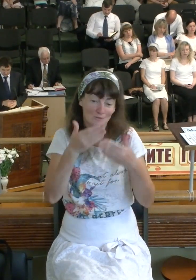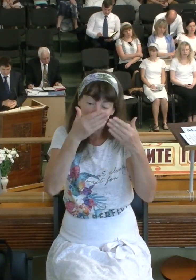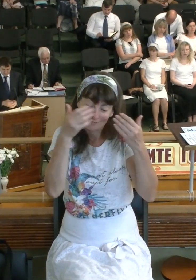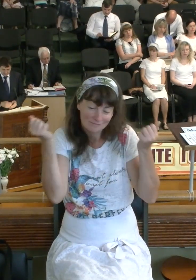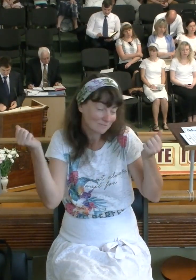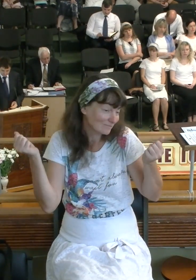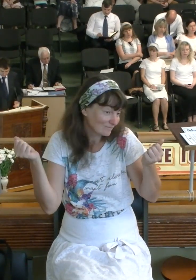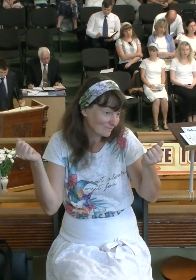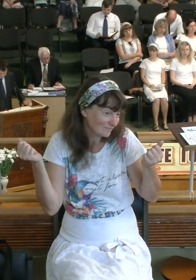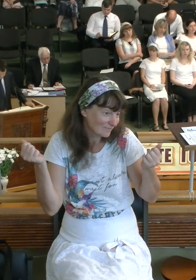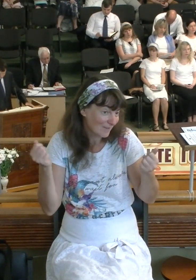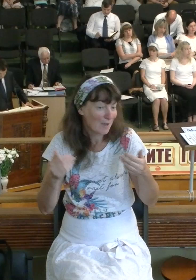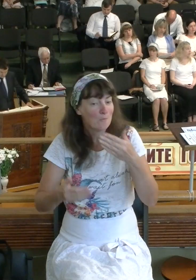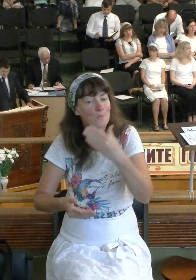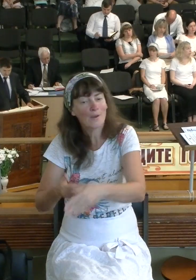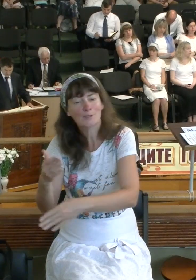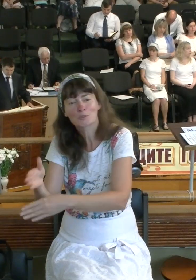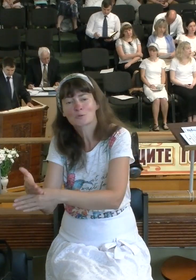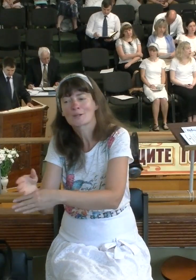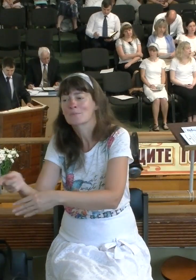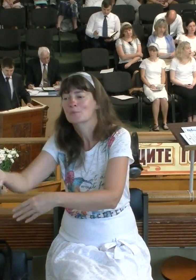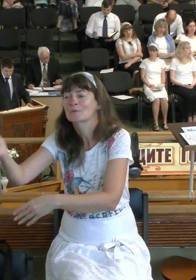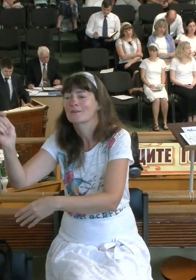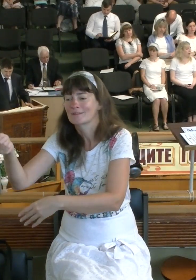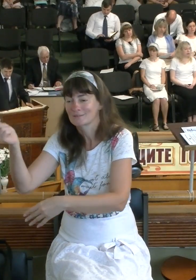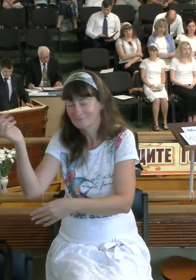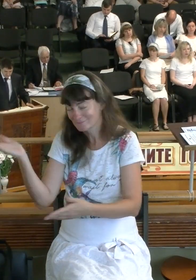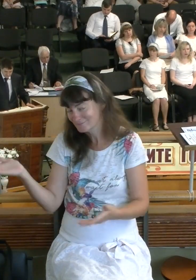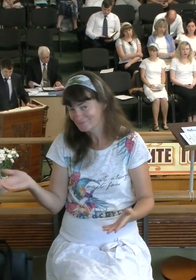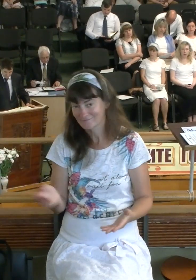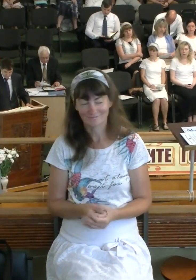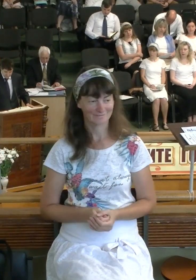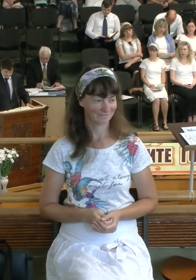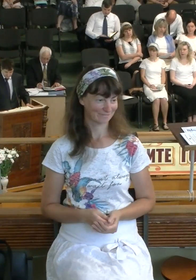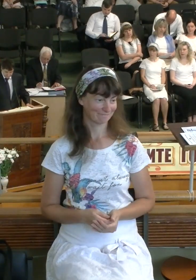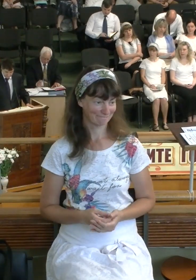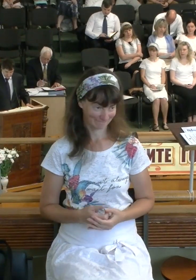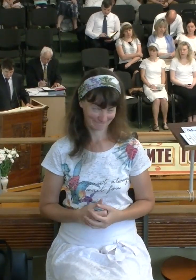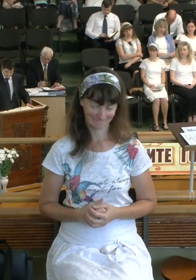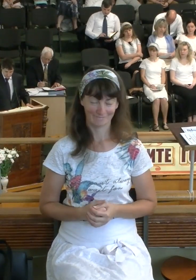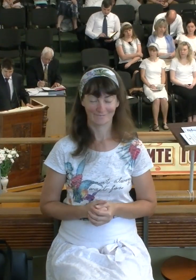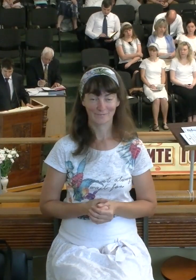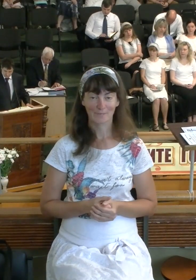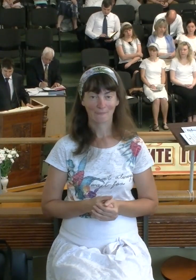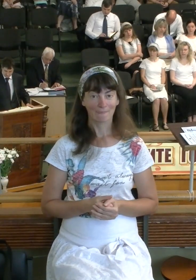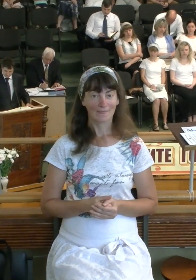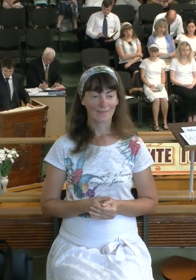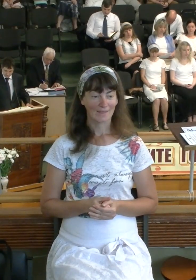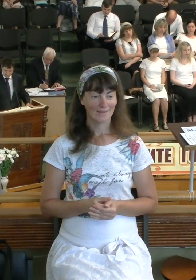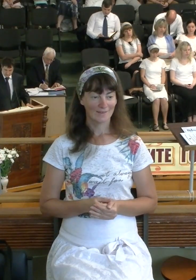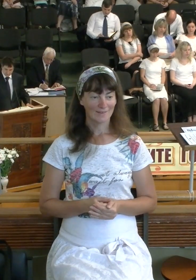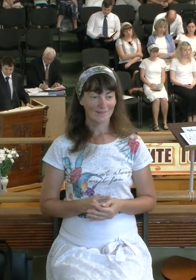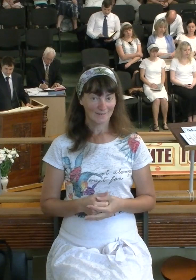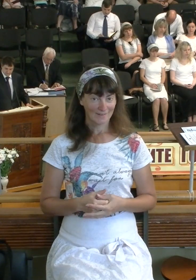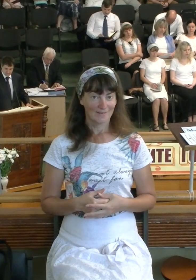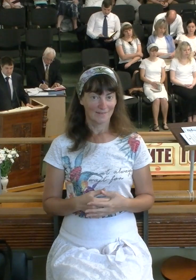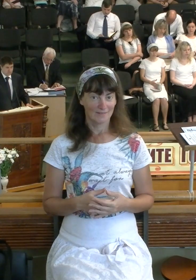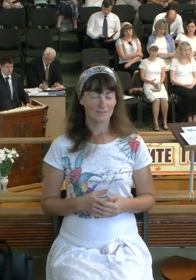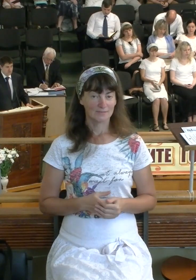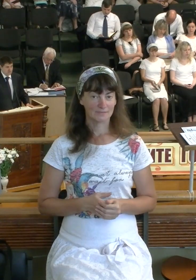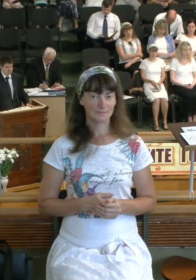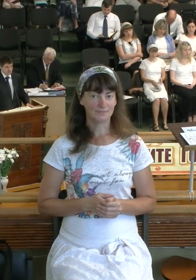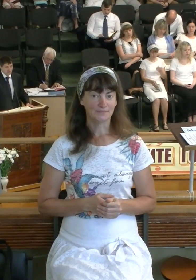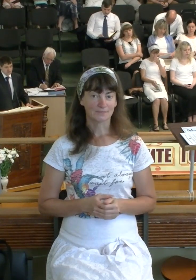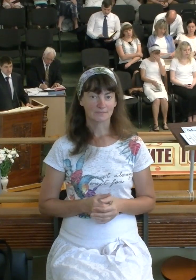всегда менялась. И здесь он уже моментально, знаете, мог быть